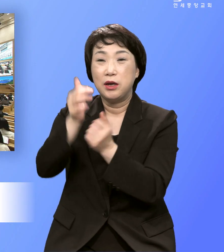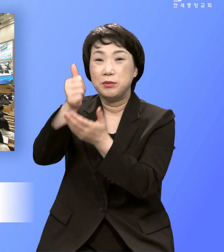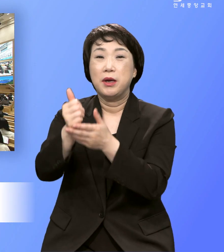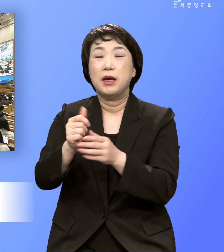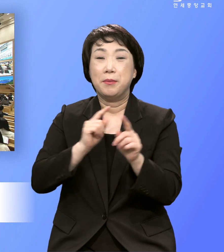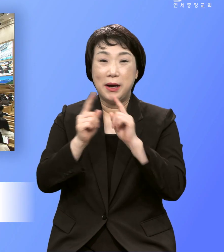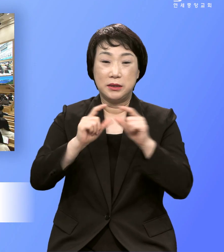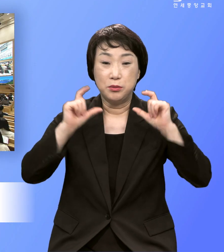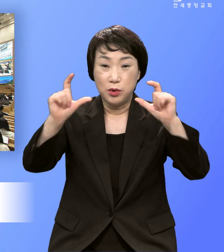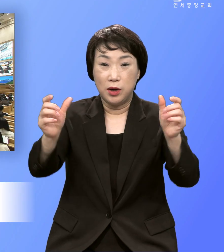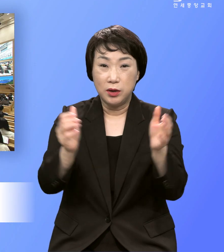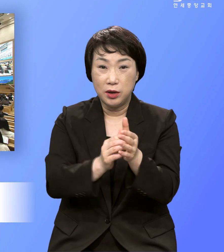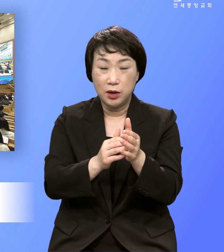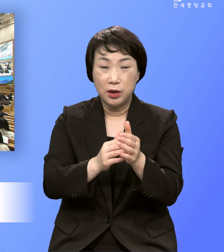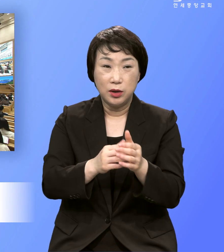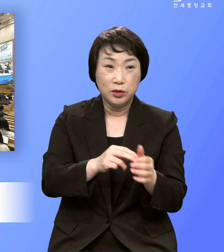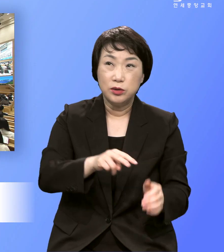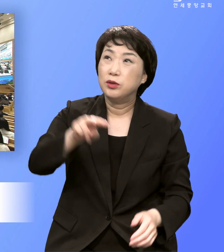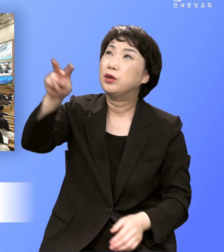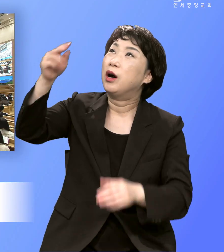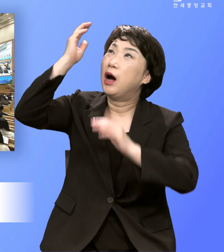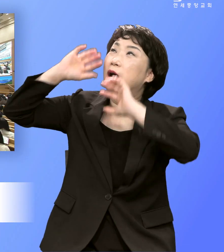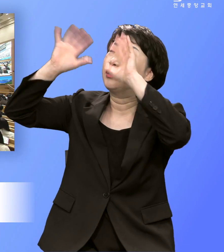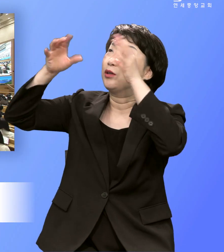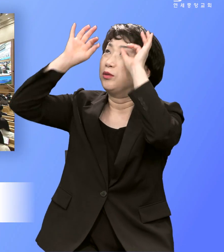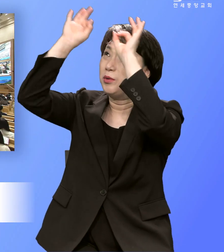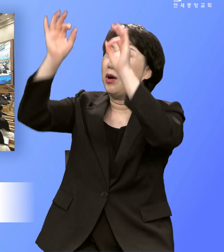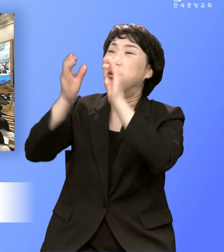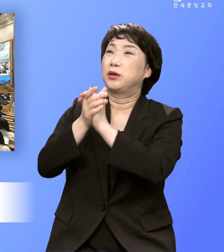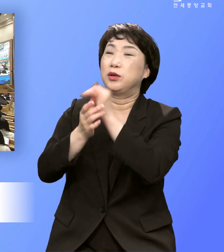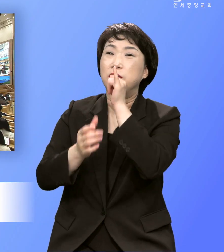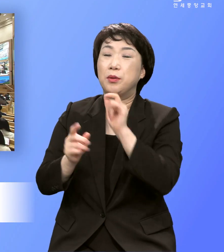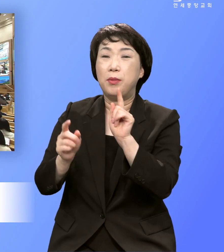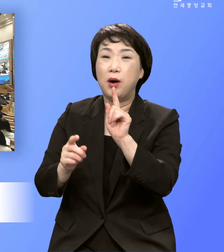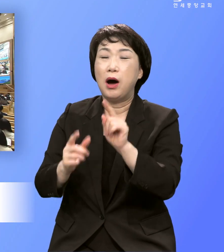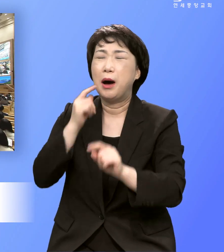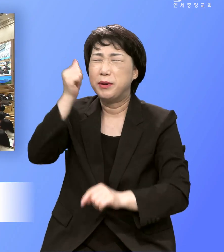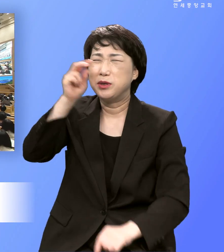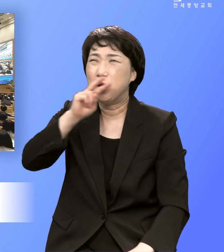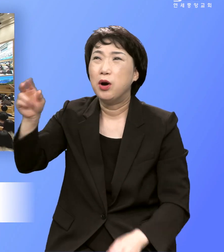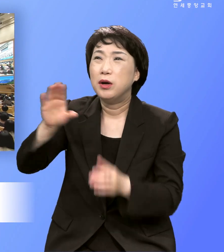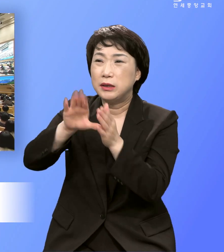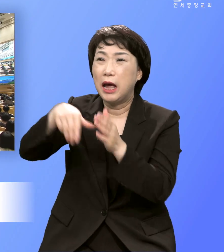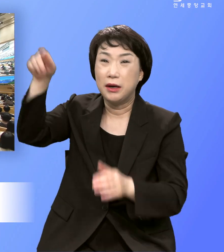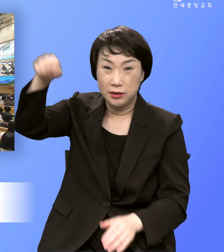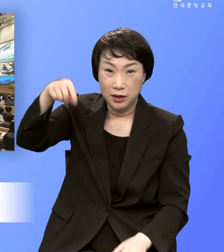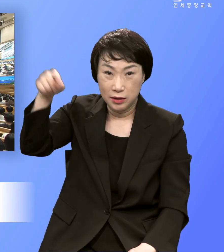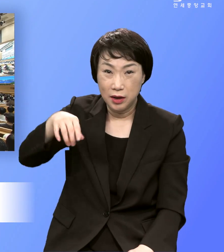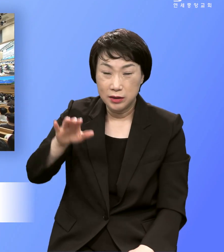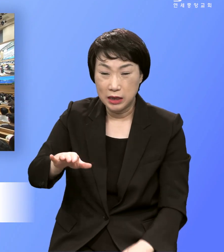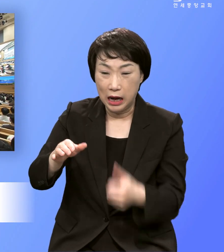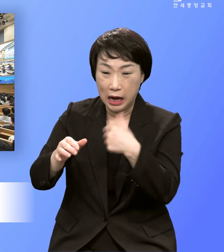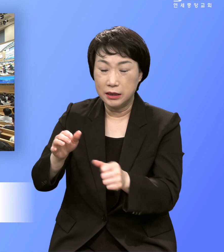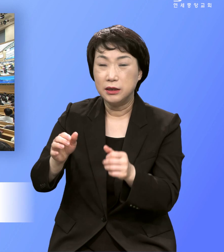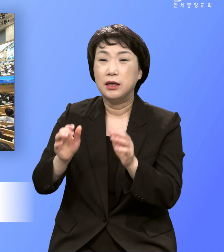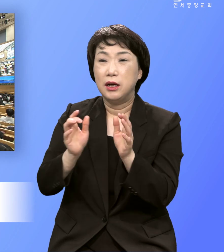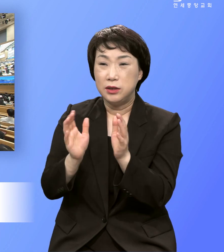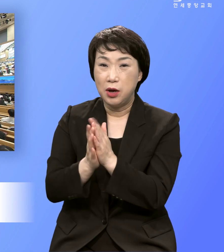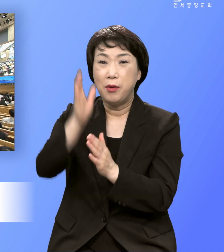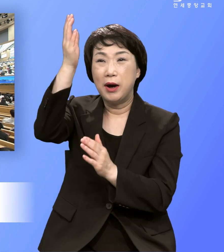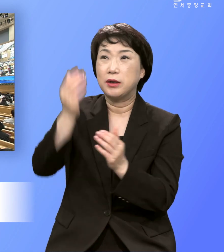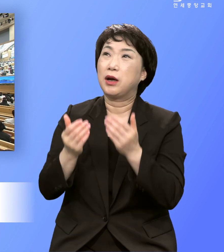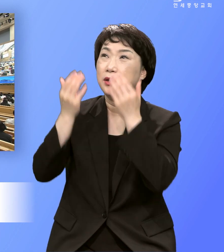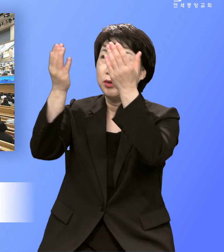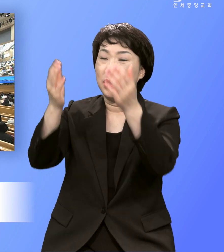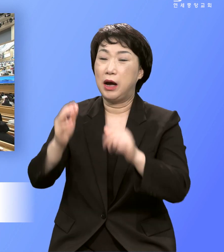이 말씀을 하시고 눈을 들어 하늘에 우러러 가라사대 아버지여 때가 이르렀사오니 아들을 영화롭게